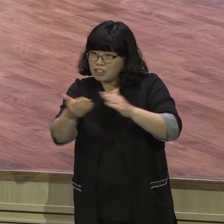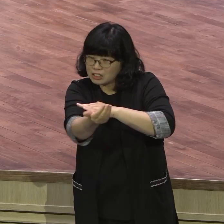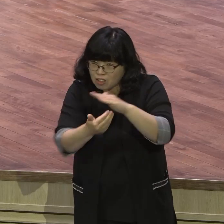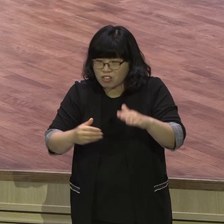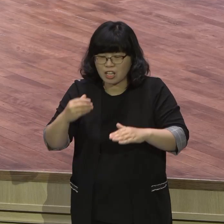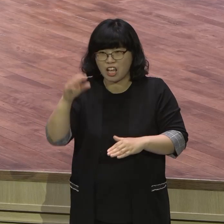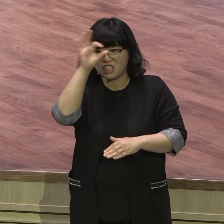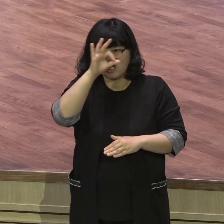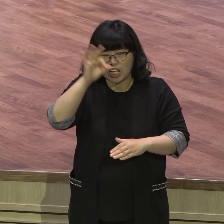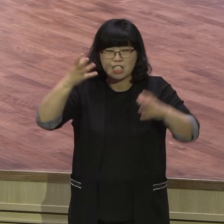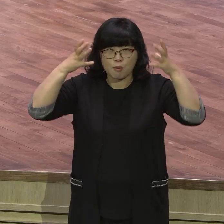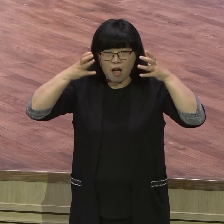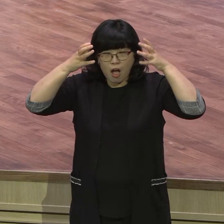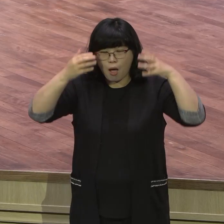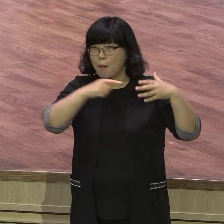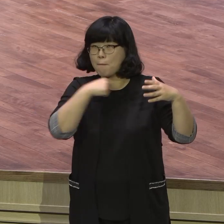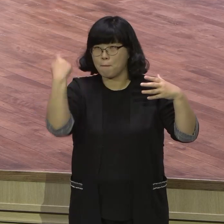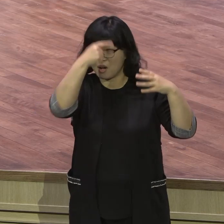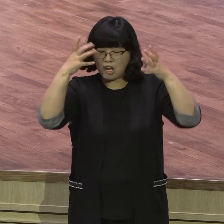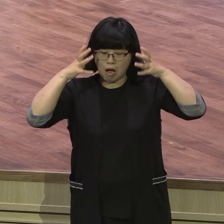머리 갖다 놓고